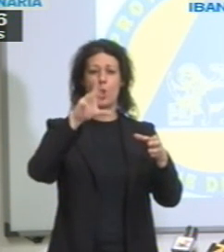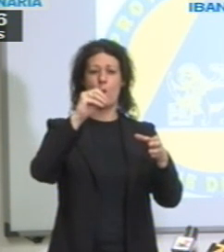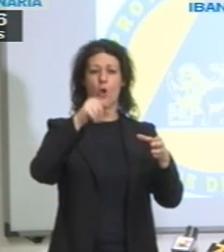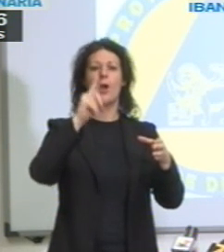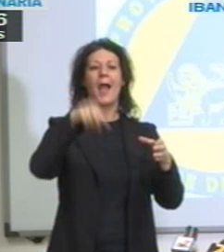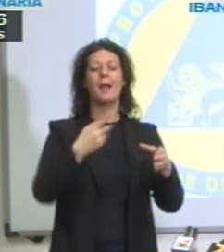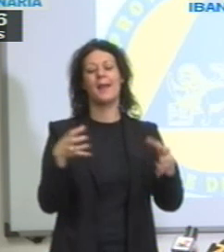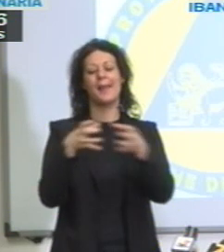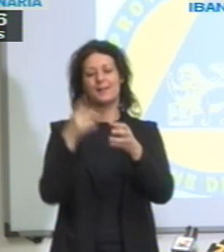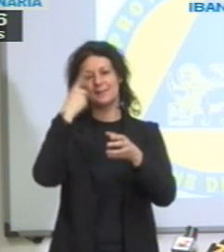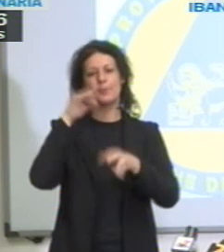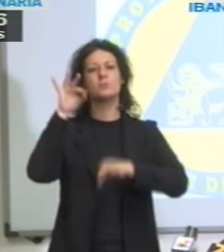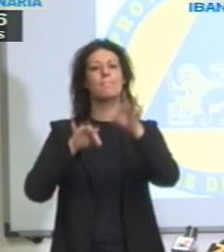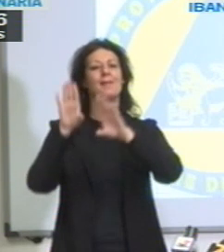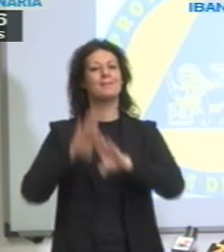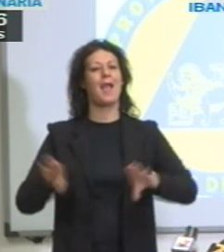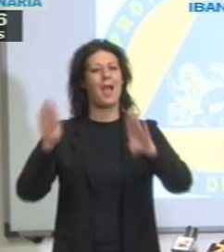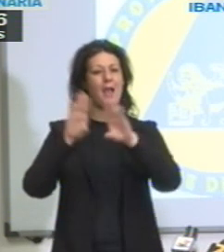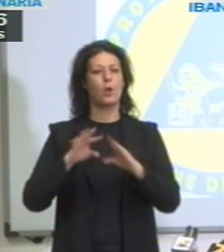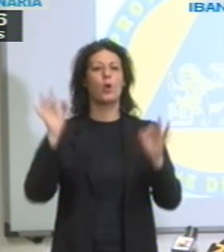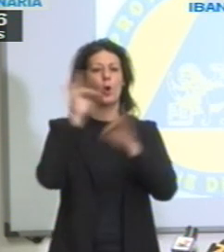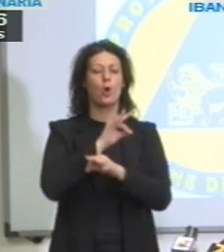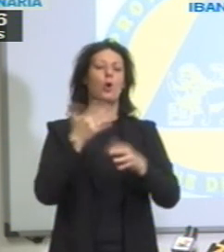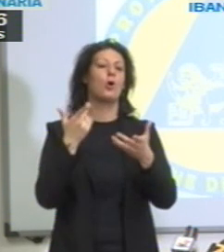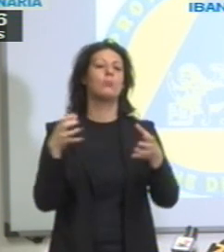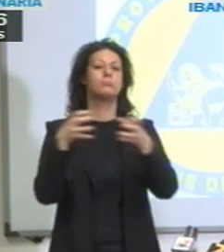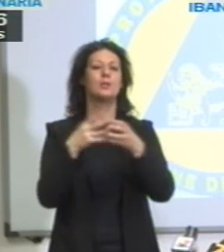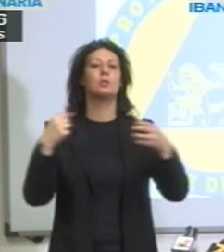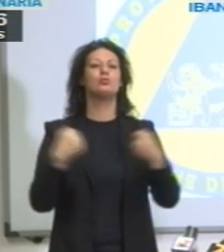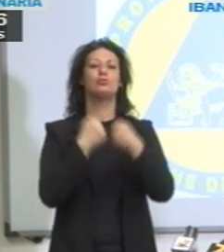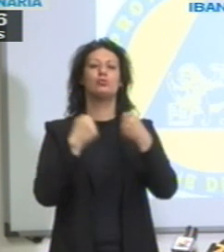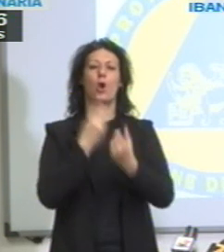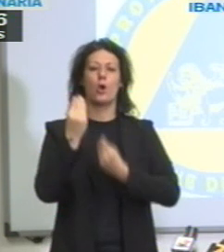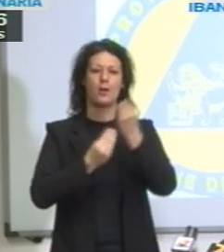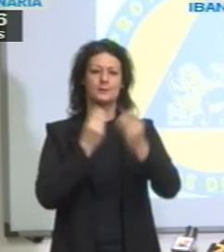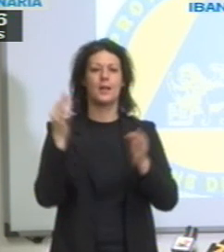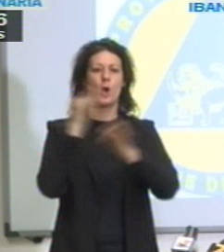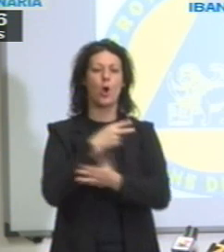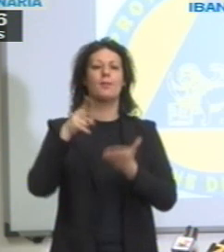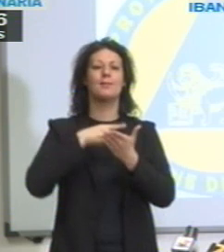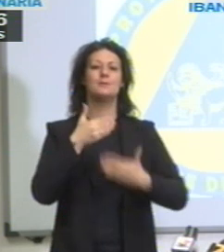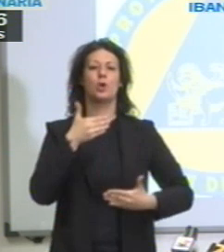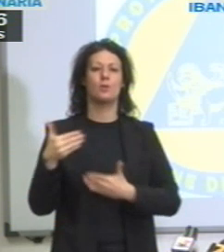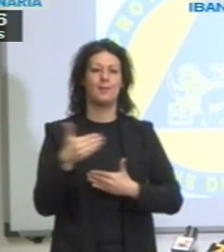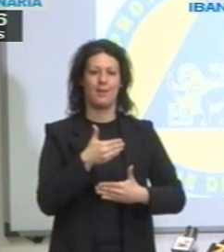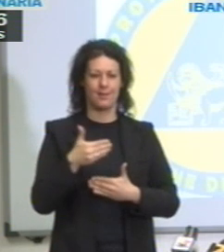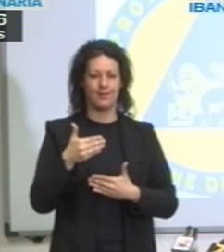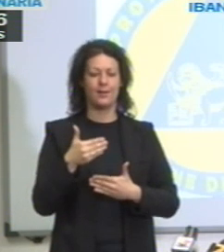spettacoli viaggianti, quindi di tutto il mondo delle giostre, piuttosto che le discoteche o quant'altro, vivono